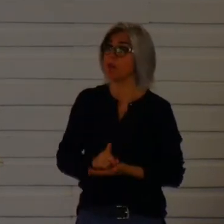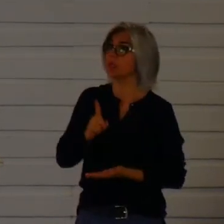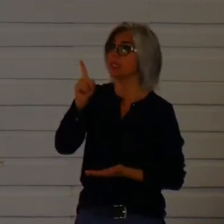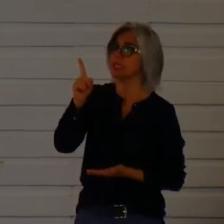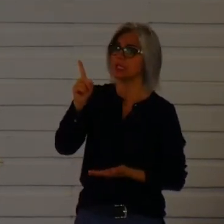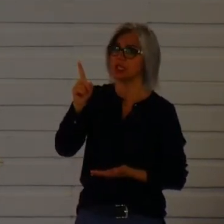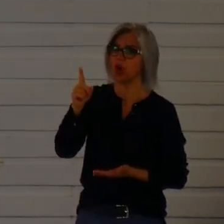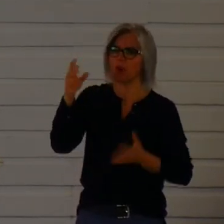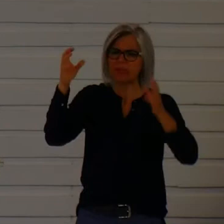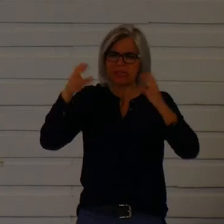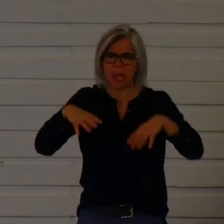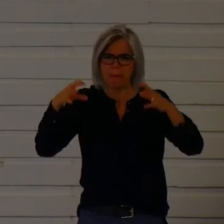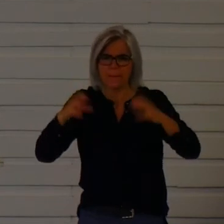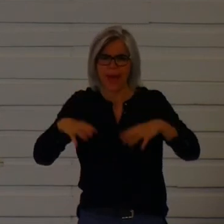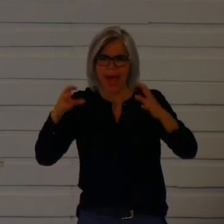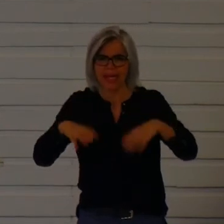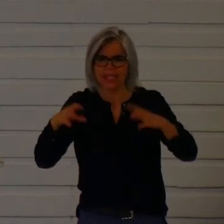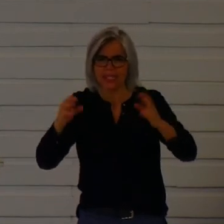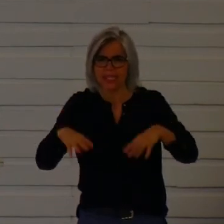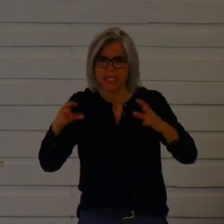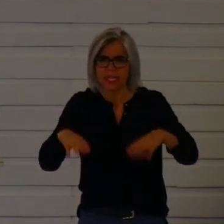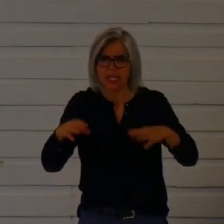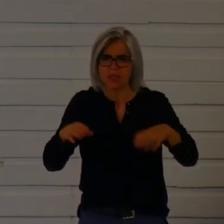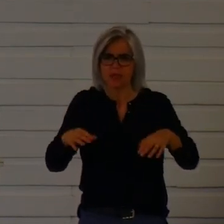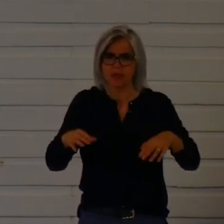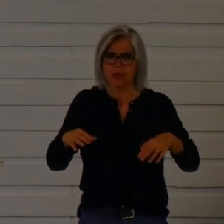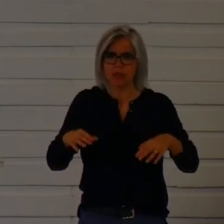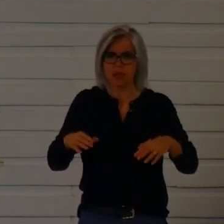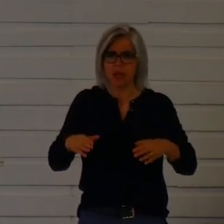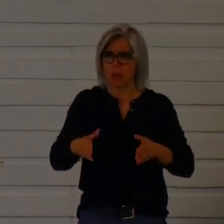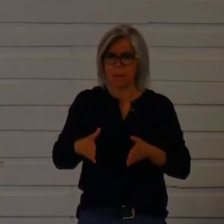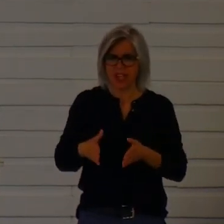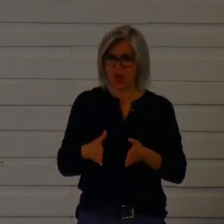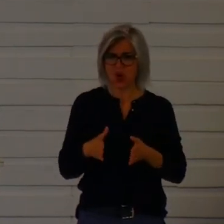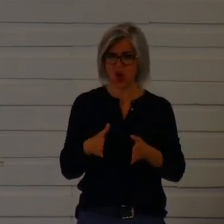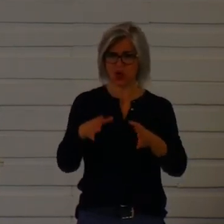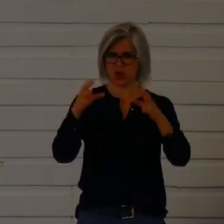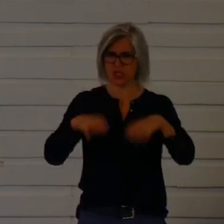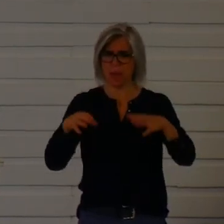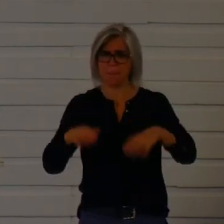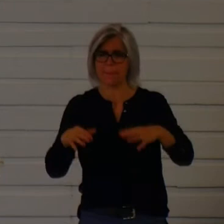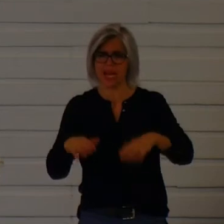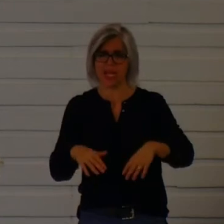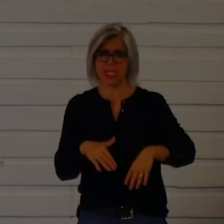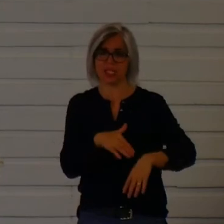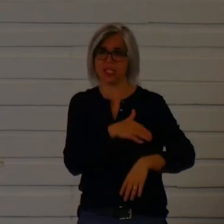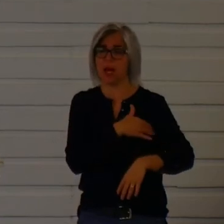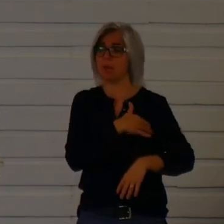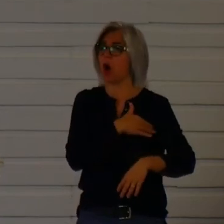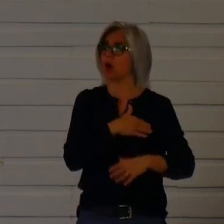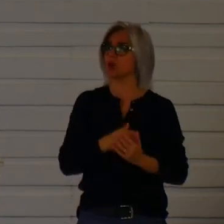attributo di Dio attraverso Gesù Cristo suo figlio? Ve lo ricordate? Una tempesta che